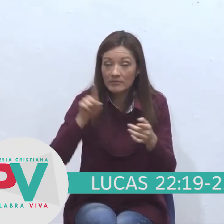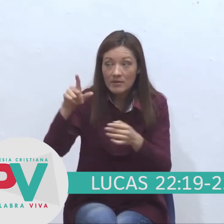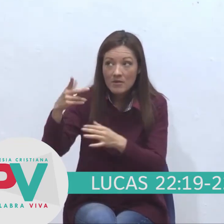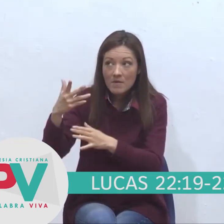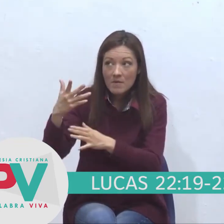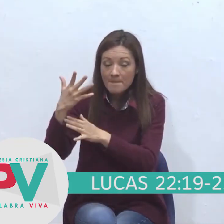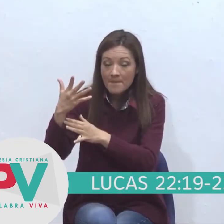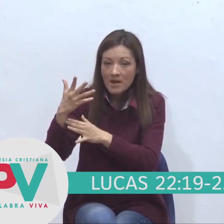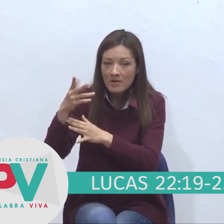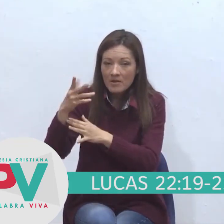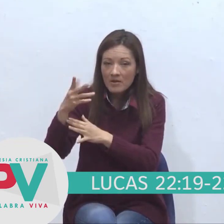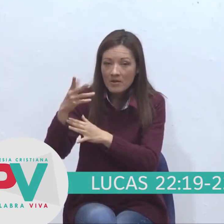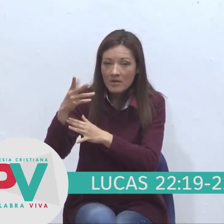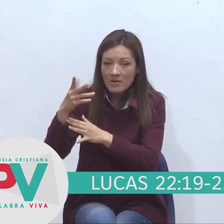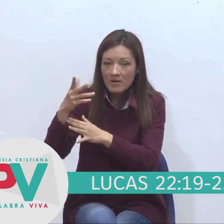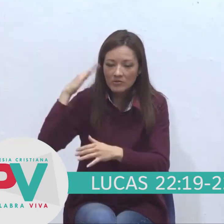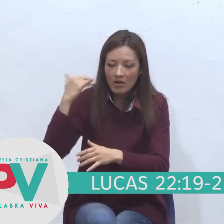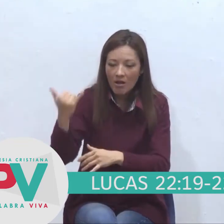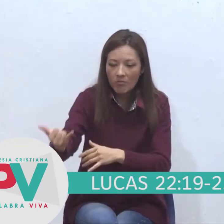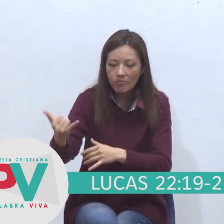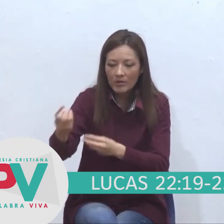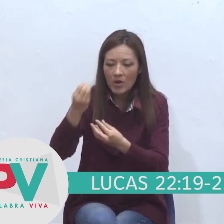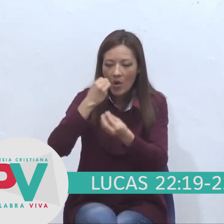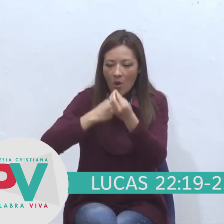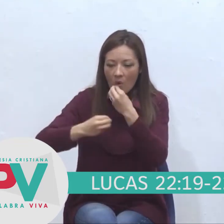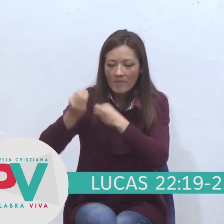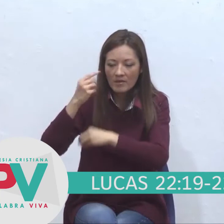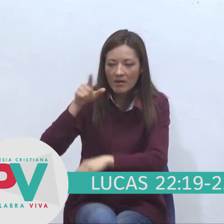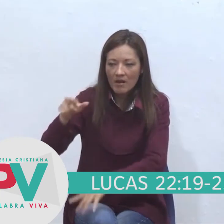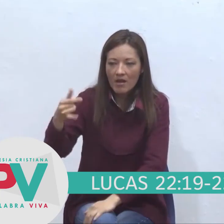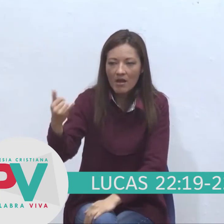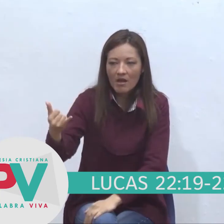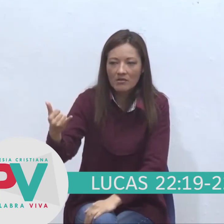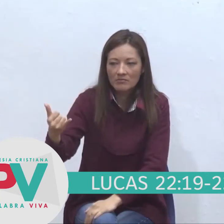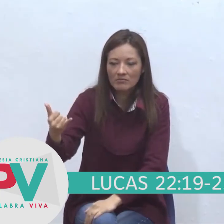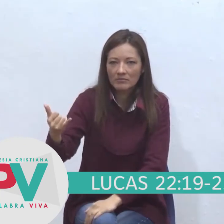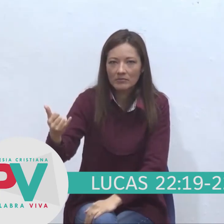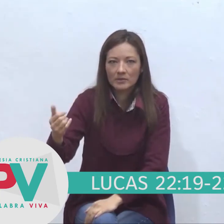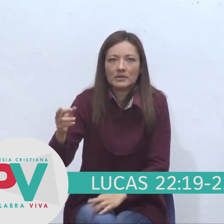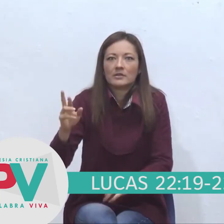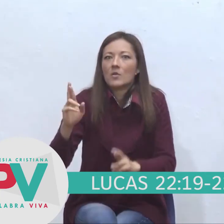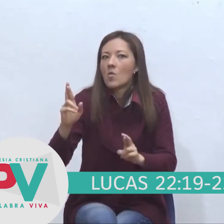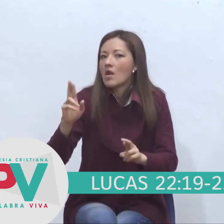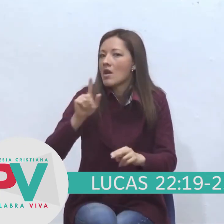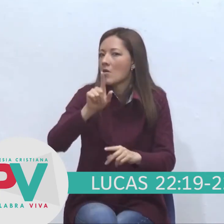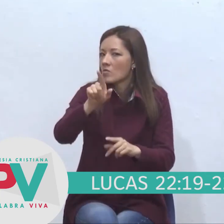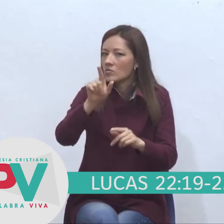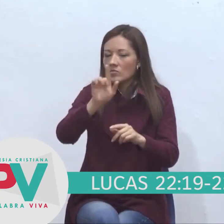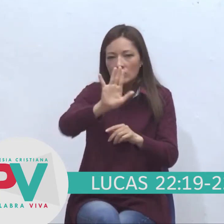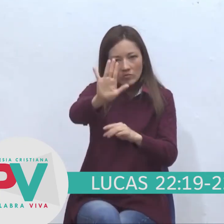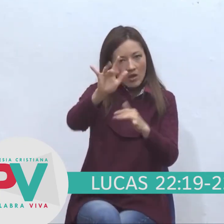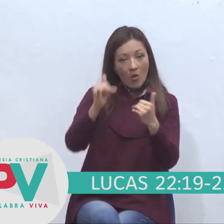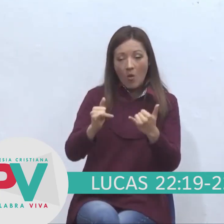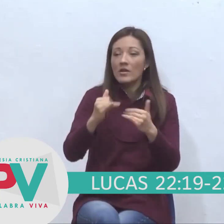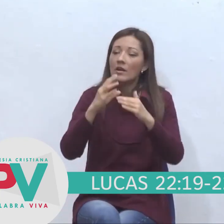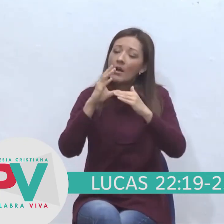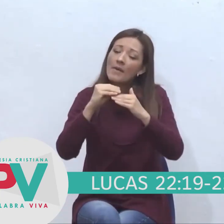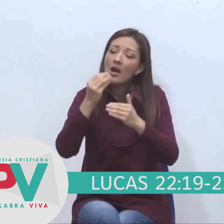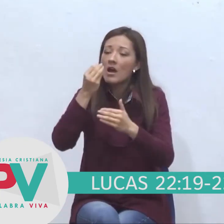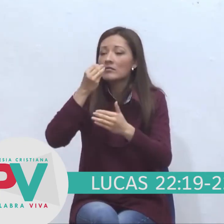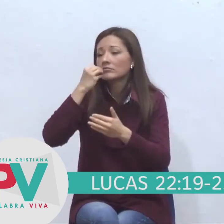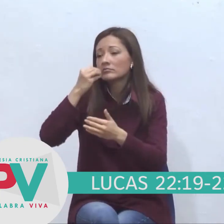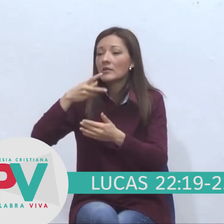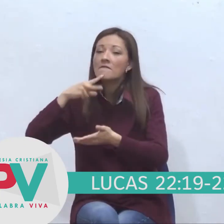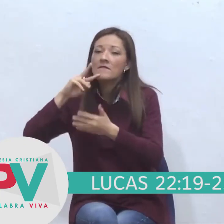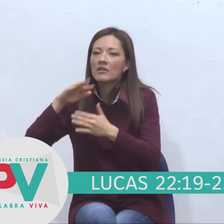del que me entrega está conmigo en la mesa. Que usted no sea el que hoy está participando de la cena y